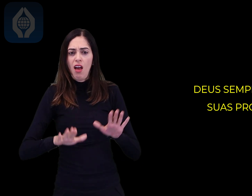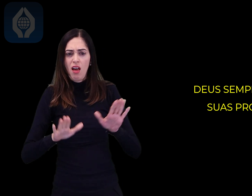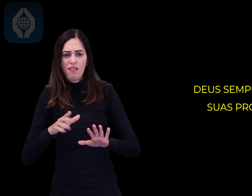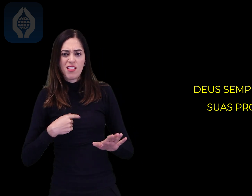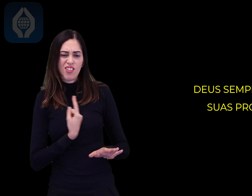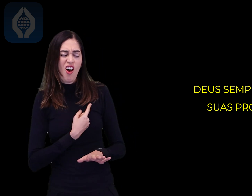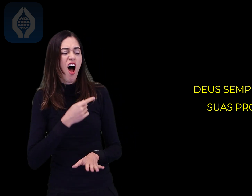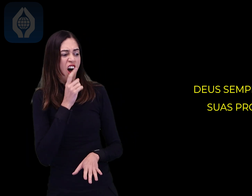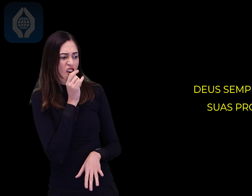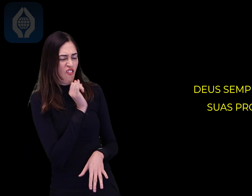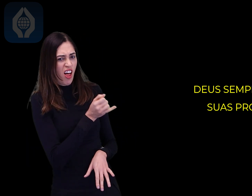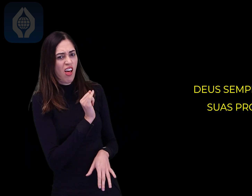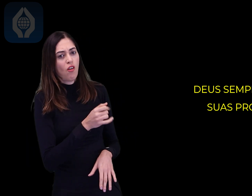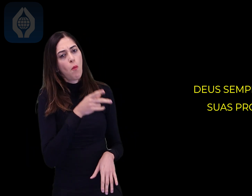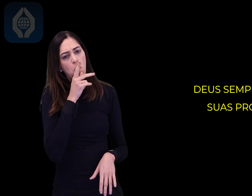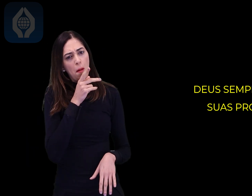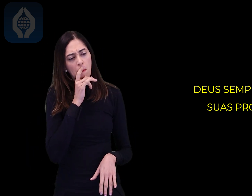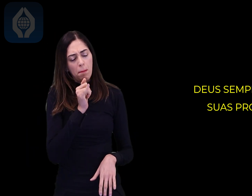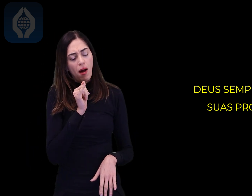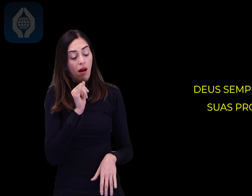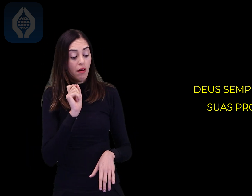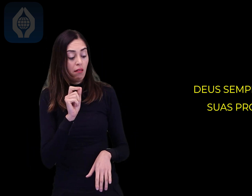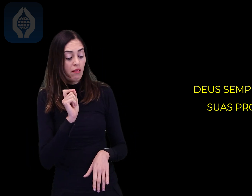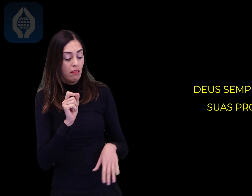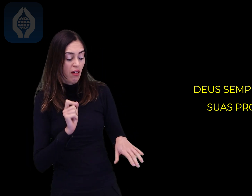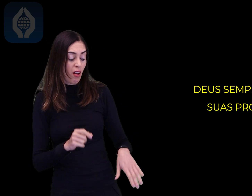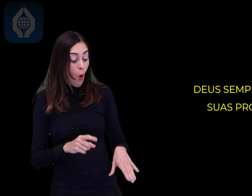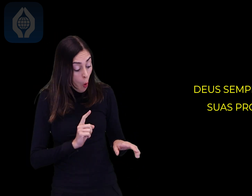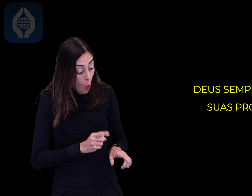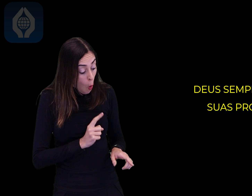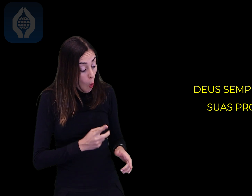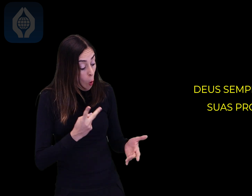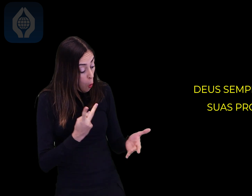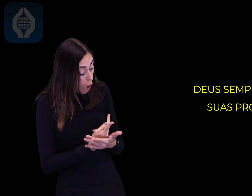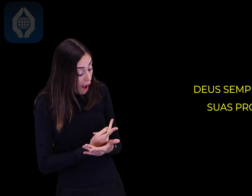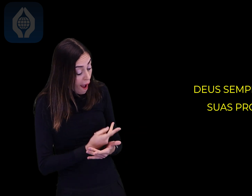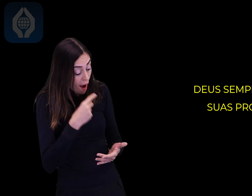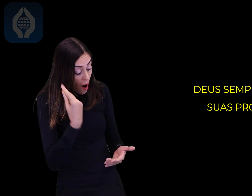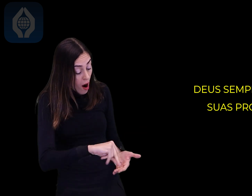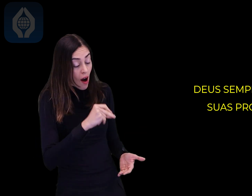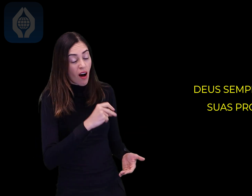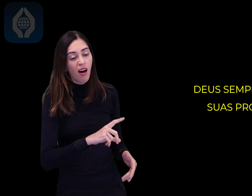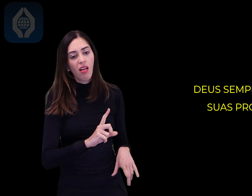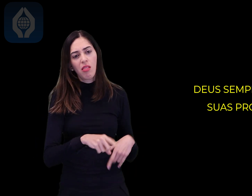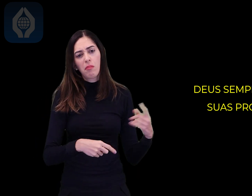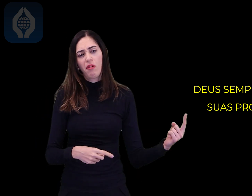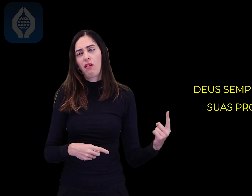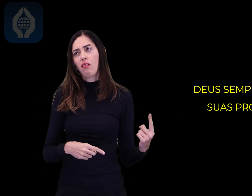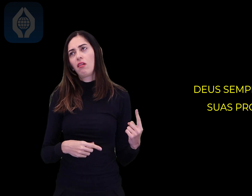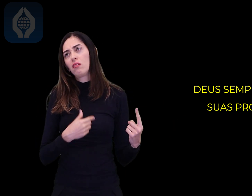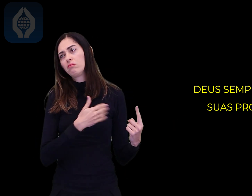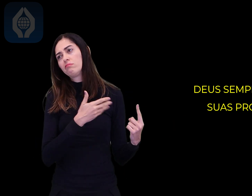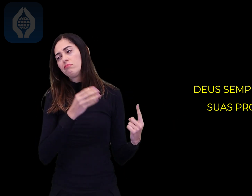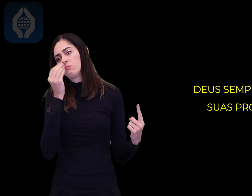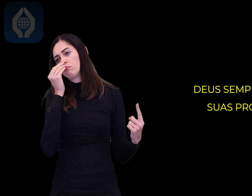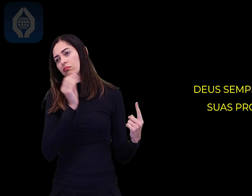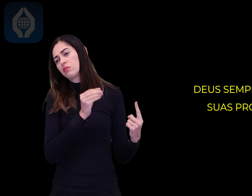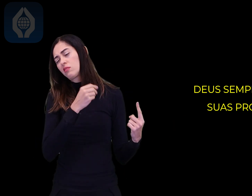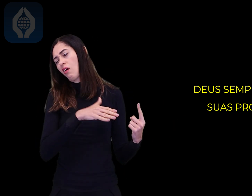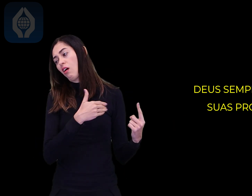ameaçaram castigá-lo e depois deixou passar? Será que Deus é como as pessoas? Será que ele só faz ameaças? Não.